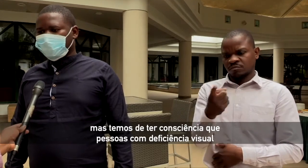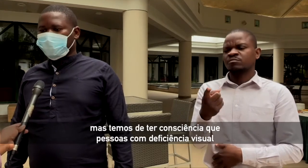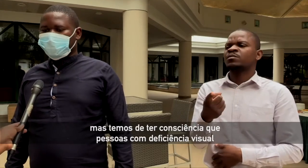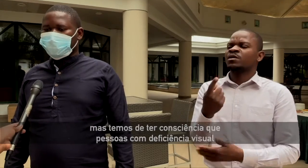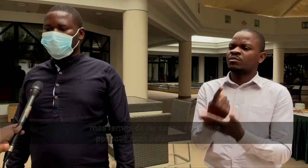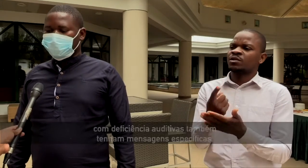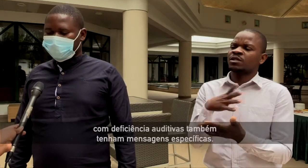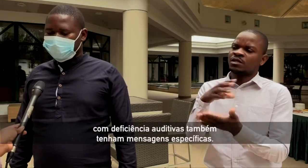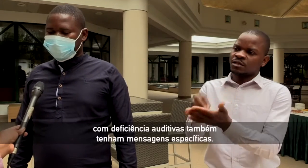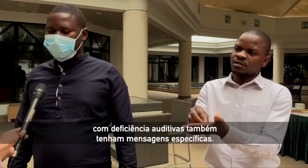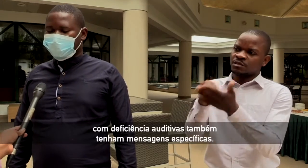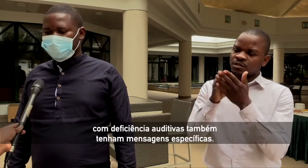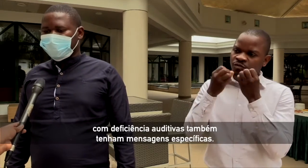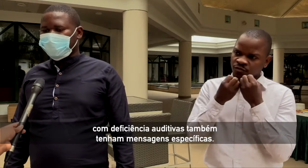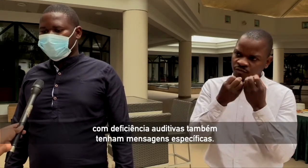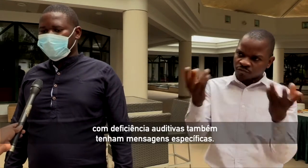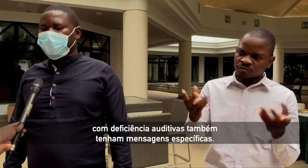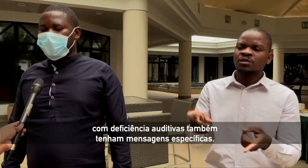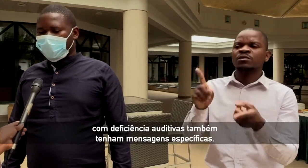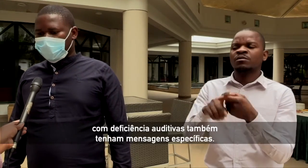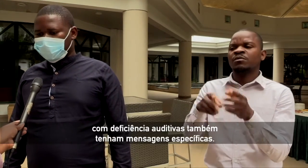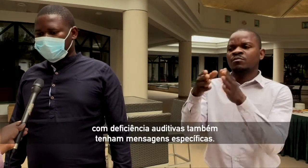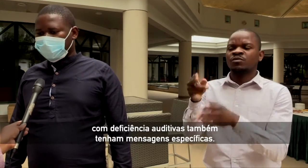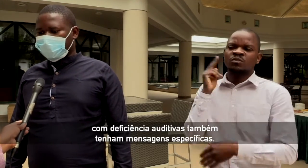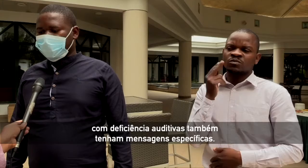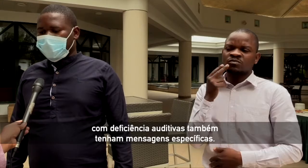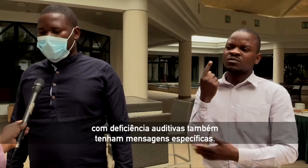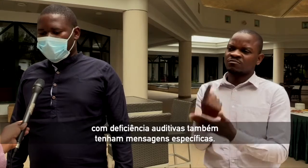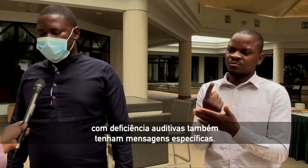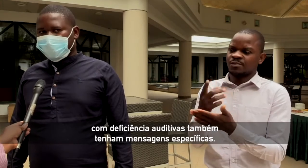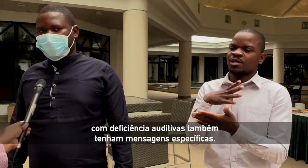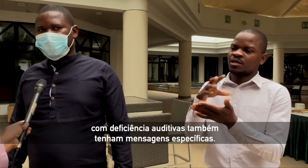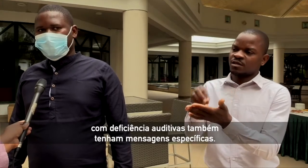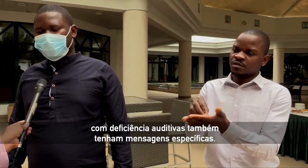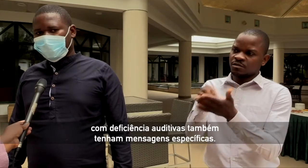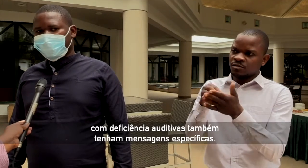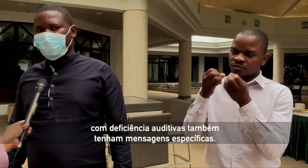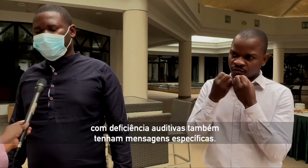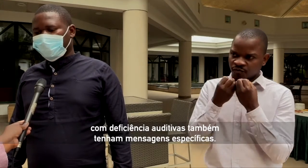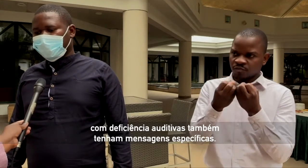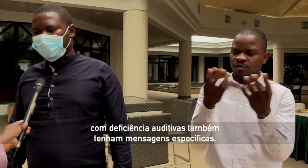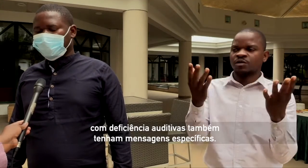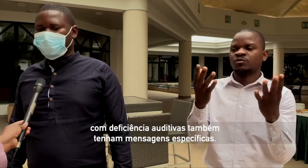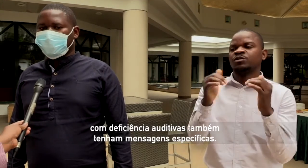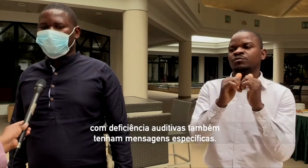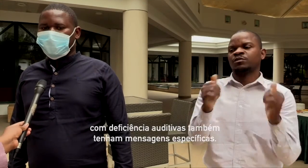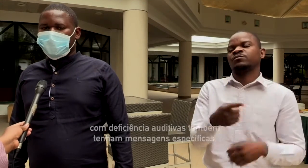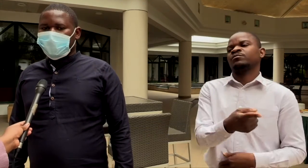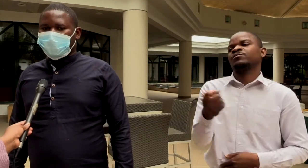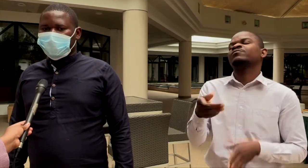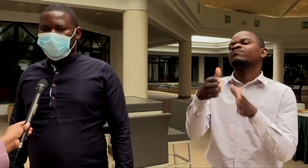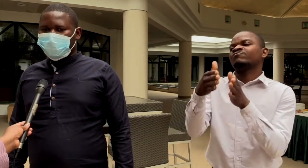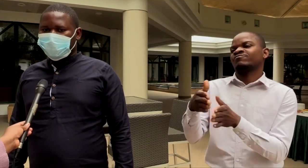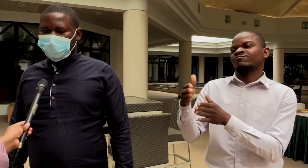mensagens, com deficiência auditiva também possam ter mensagens específicas para essas pessoas.